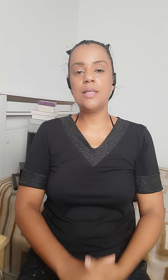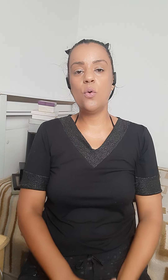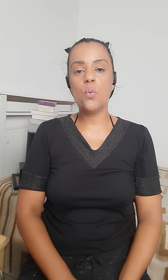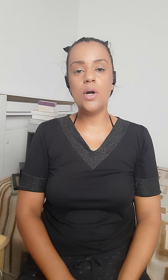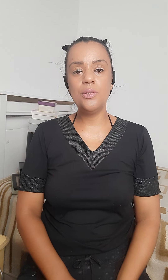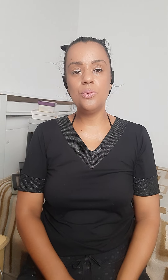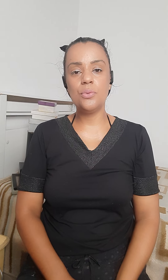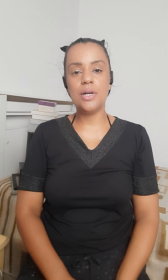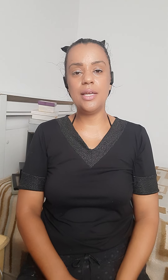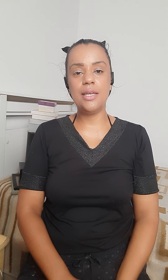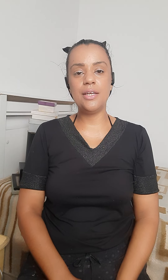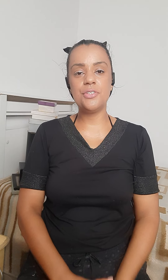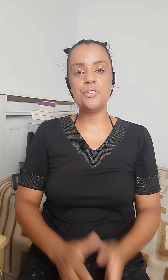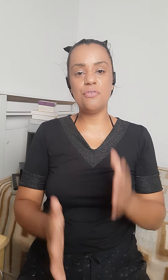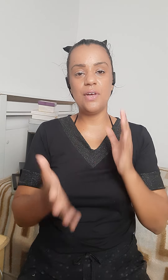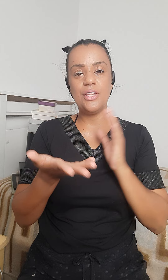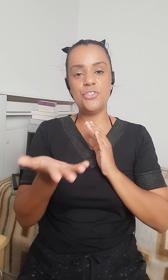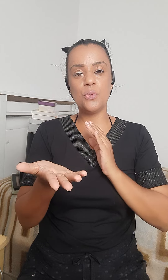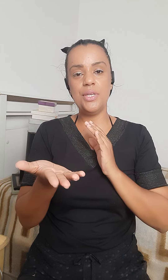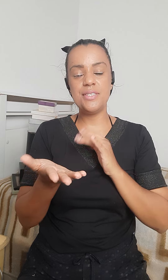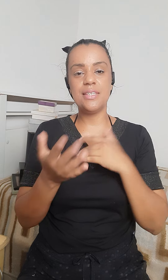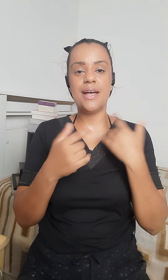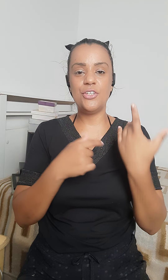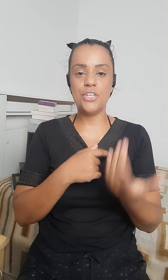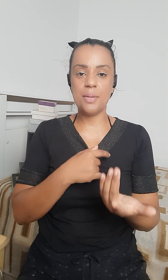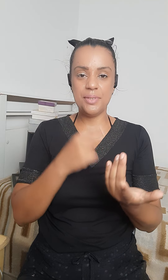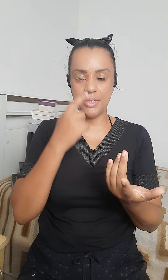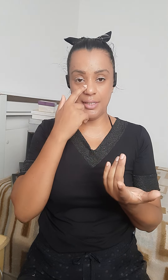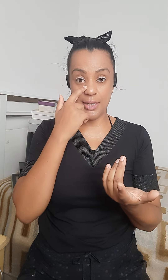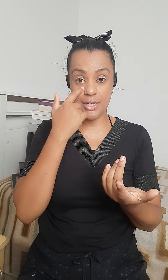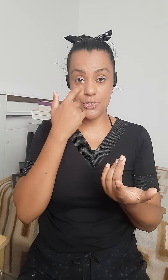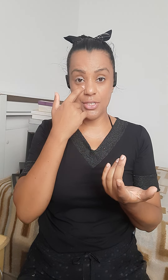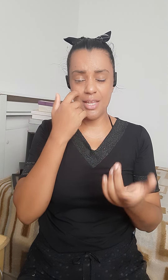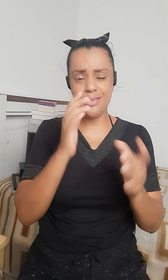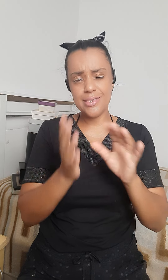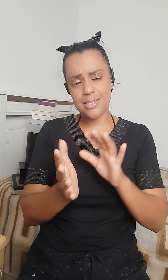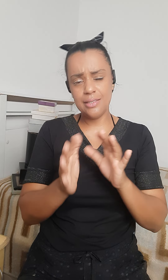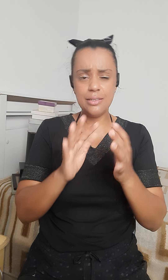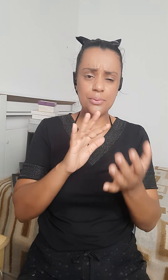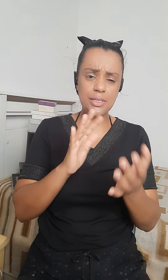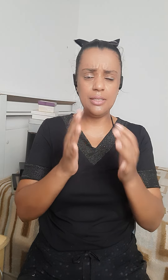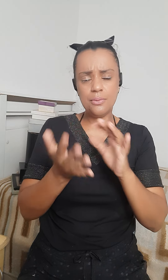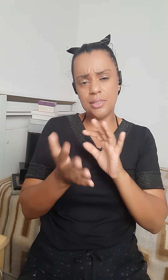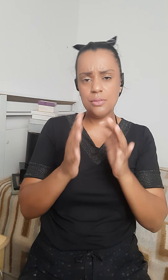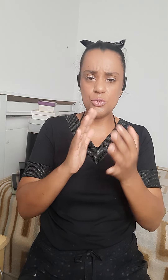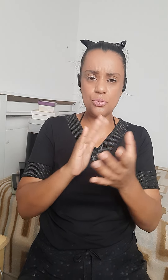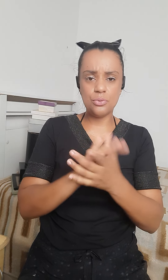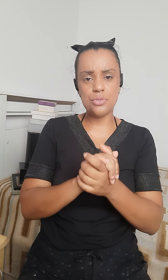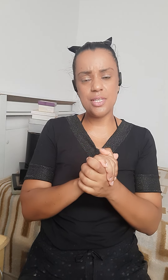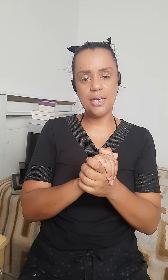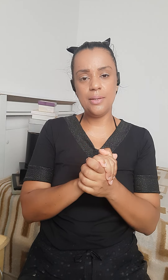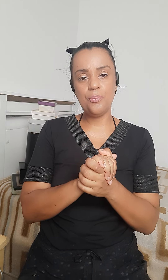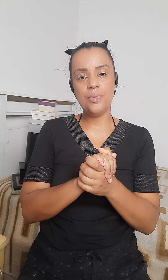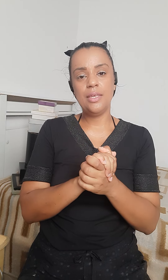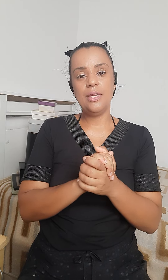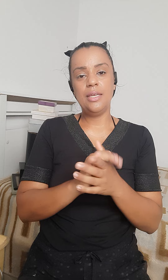Então, quando a gente fala de iconicidade e arbitrariedade, eles andam e não andam juntos, né?